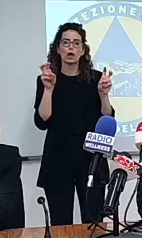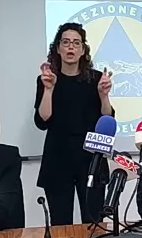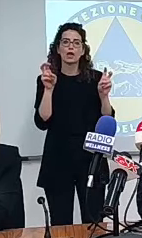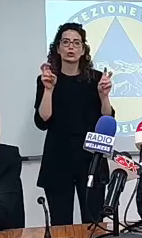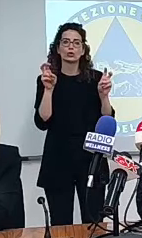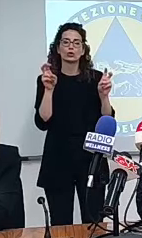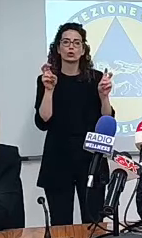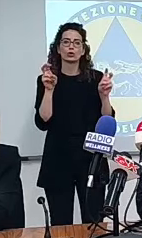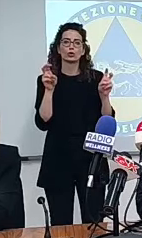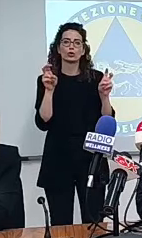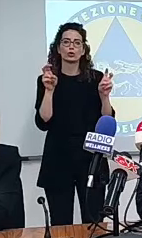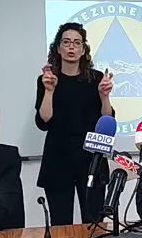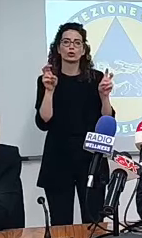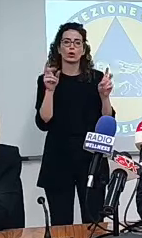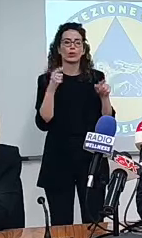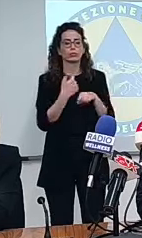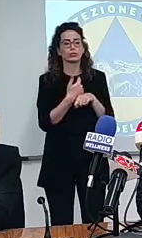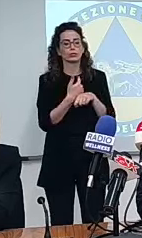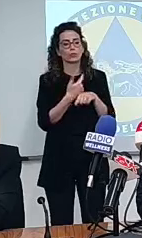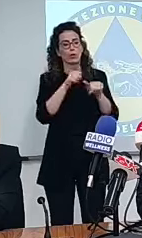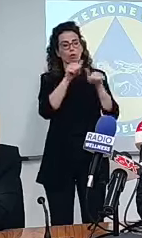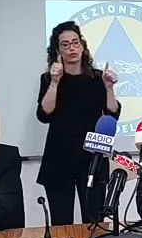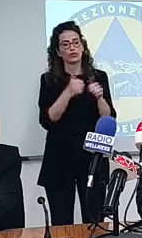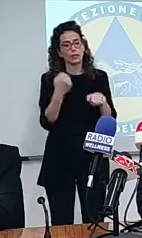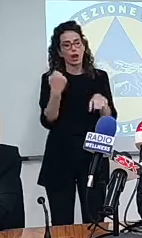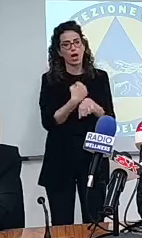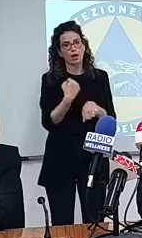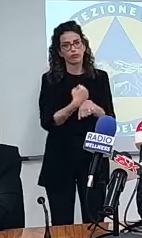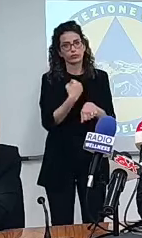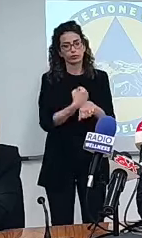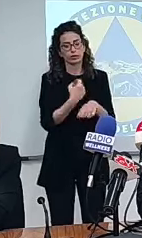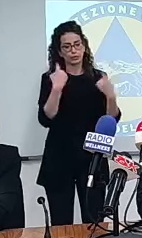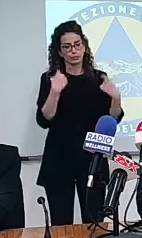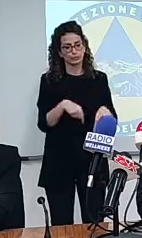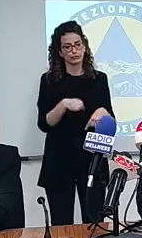appunto di lavoro da svolgere. Ecco, il suo punto di vista in